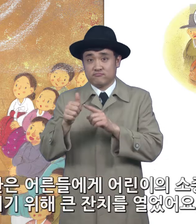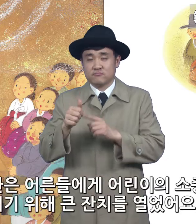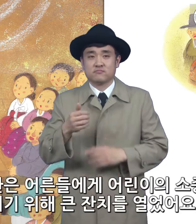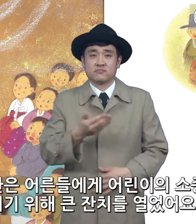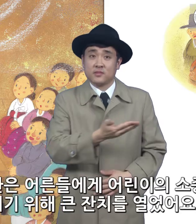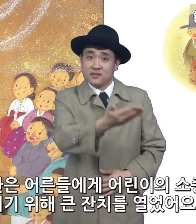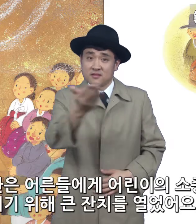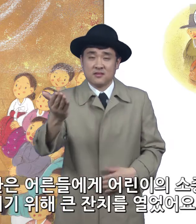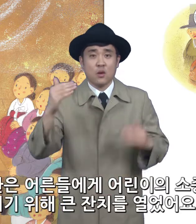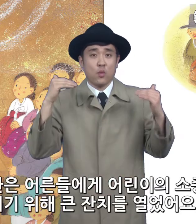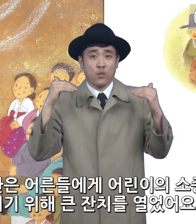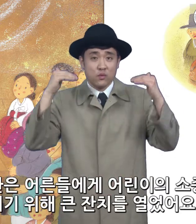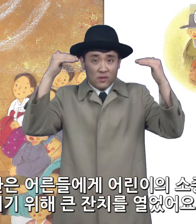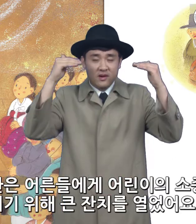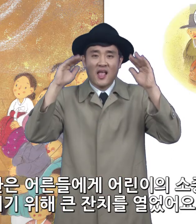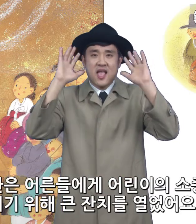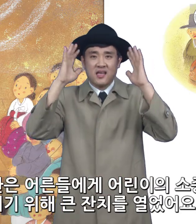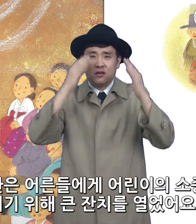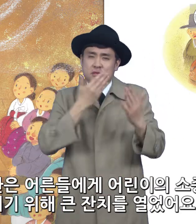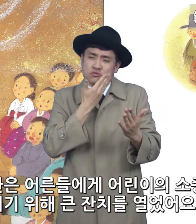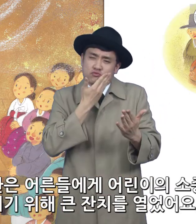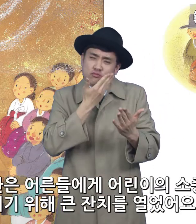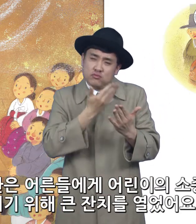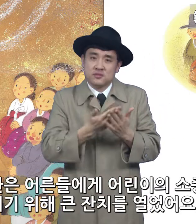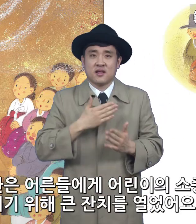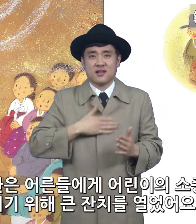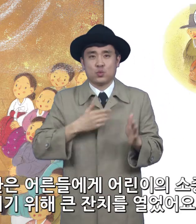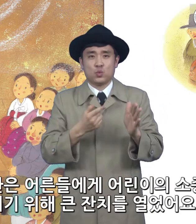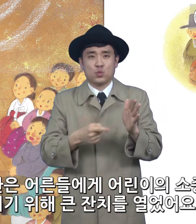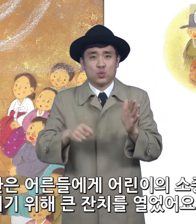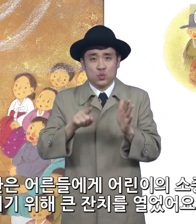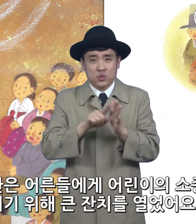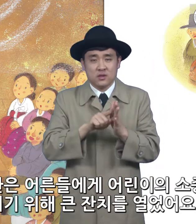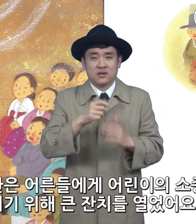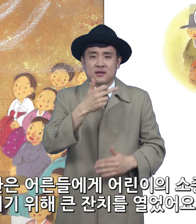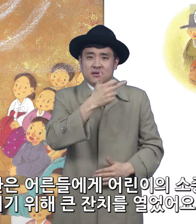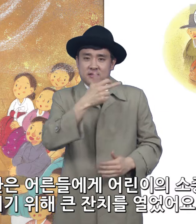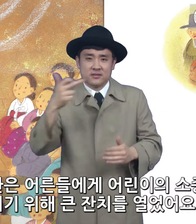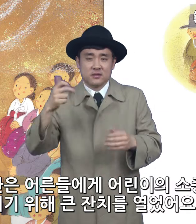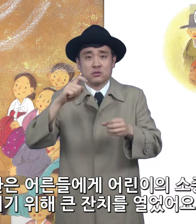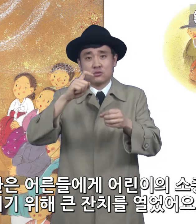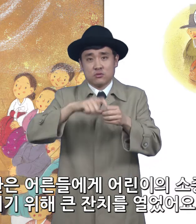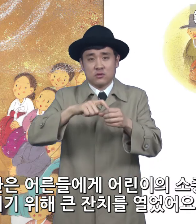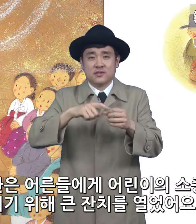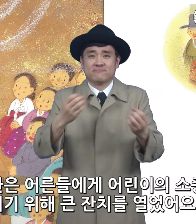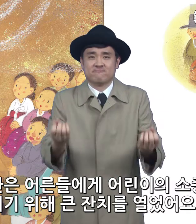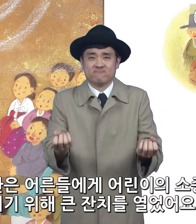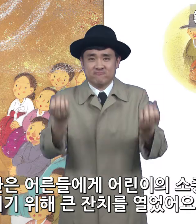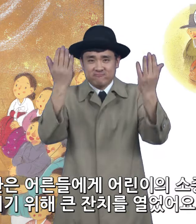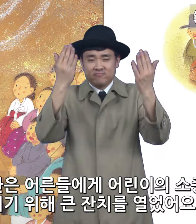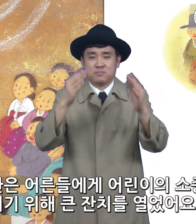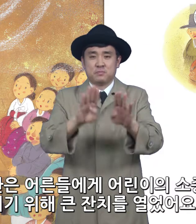정한은 어른들에게 어린이의 소중함을 알리기 위해 큰 잔치를 열었어요.